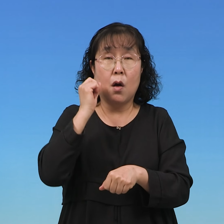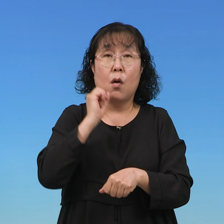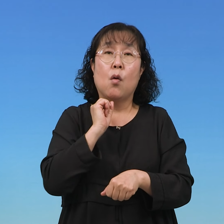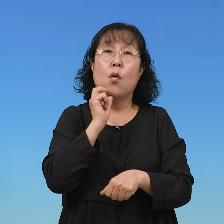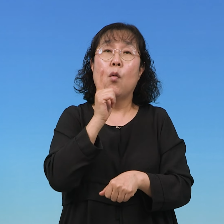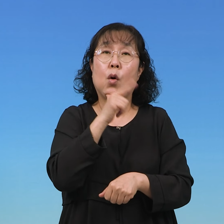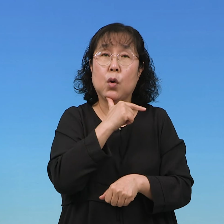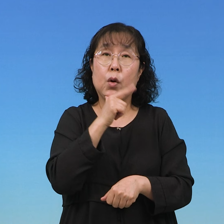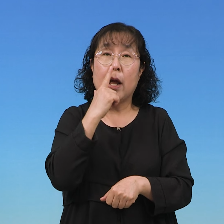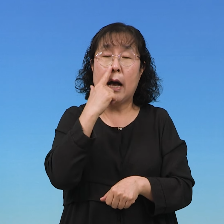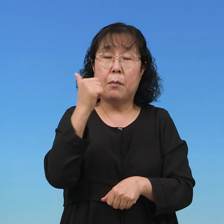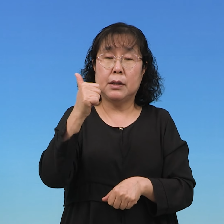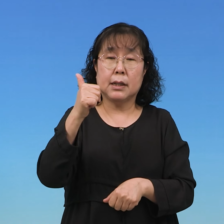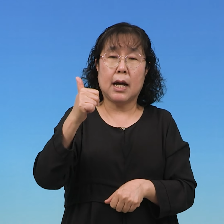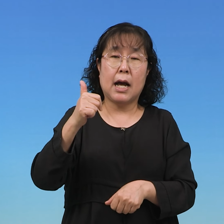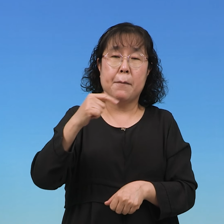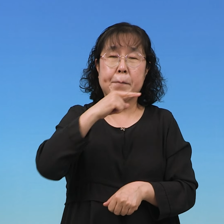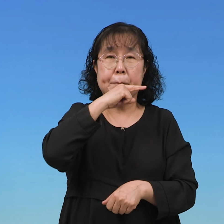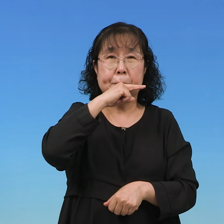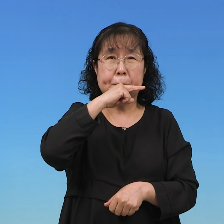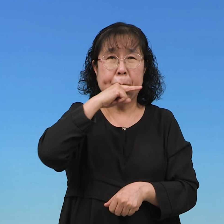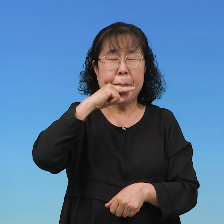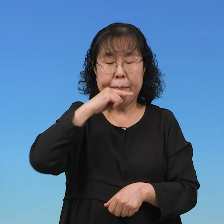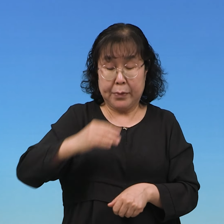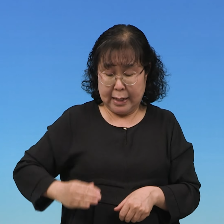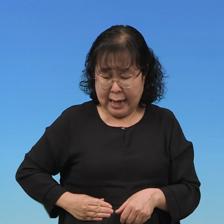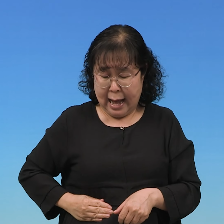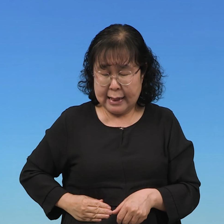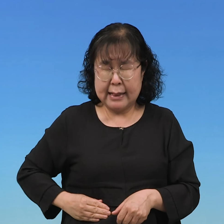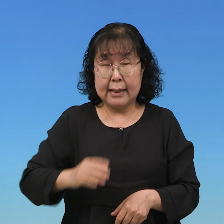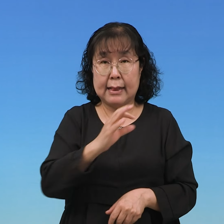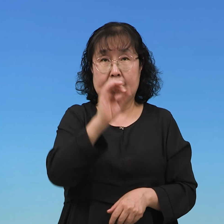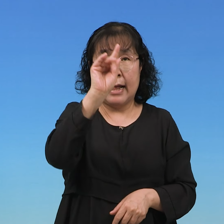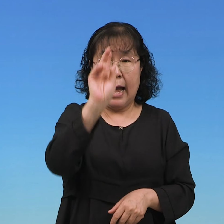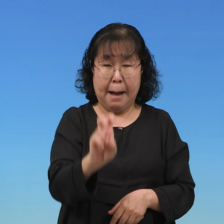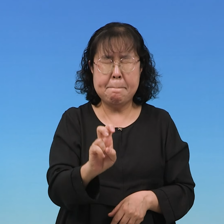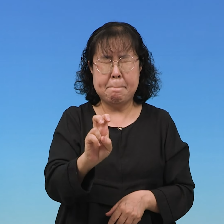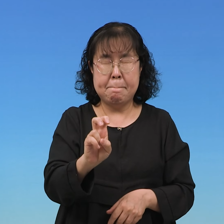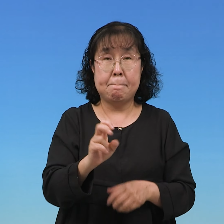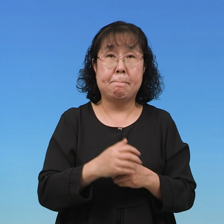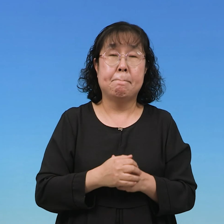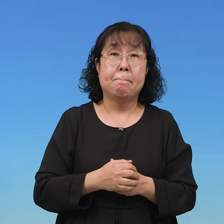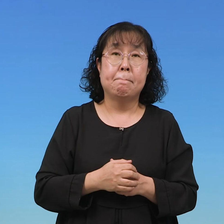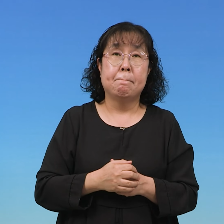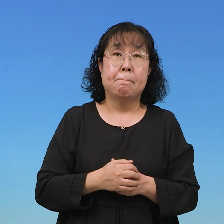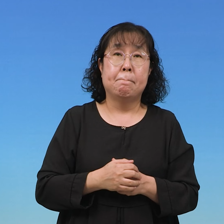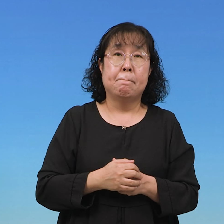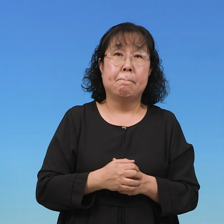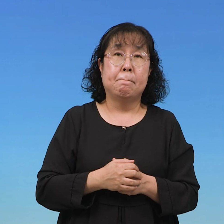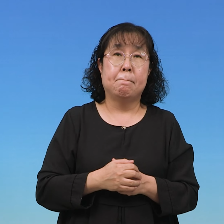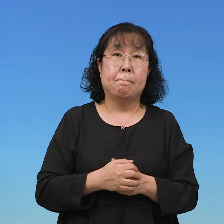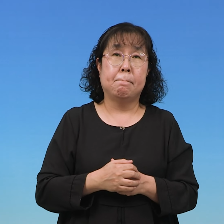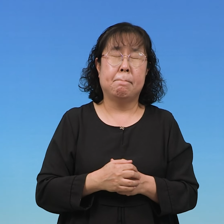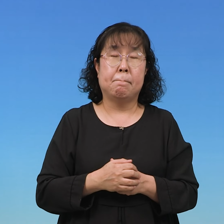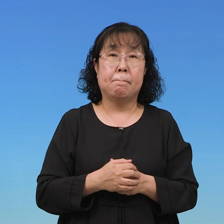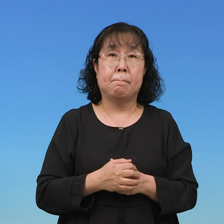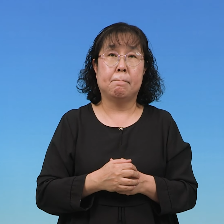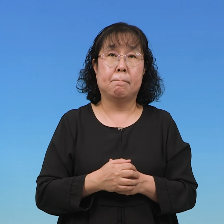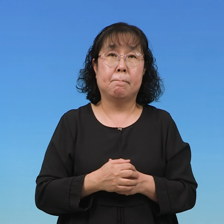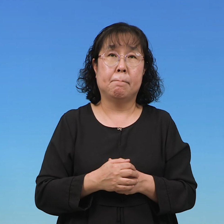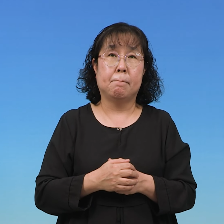날 아버지가 갑자기 간암 진단을 받으셨는데, 약국을 하는 아버지